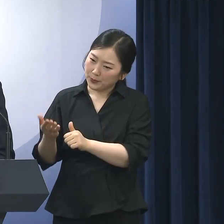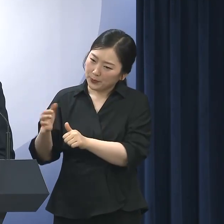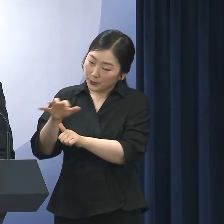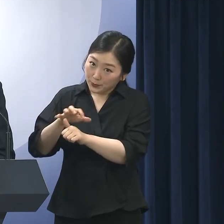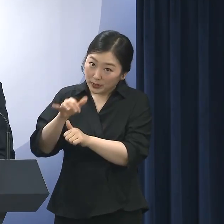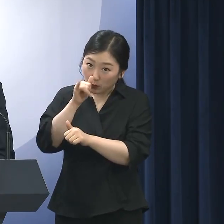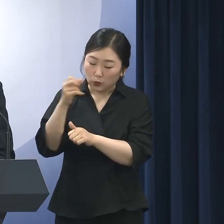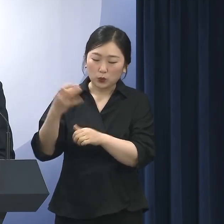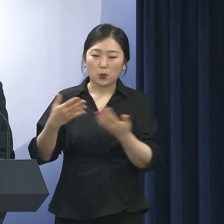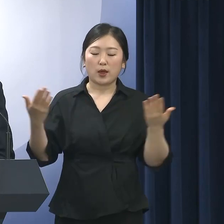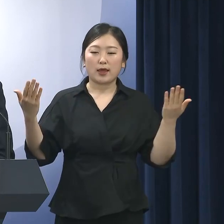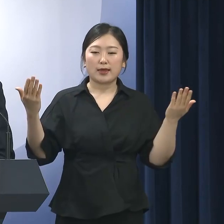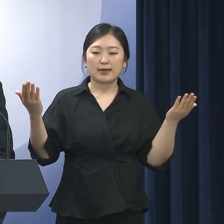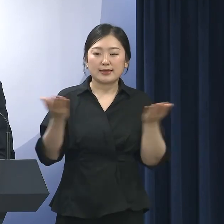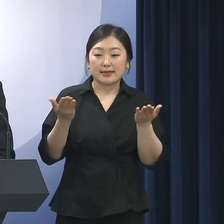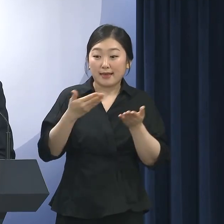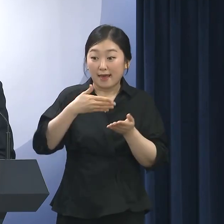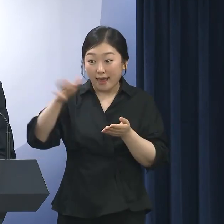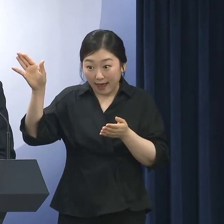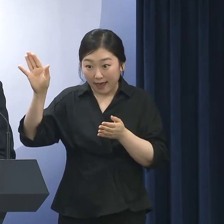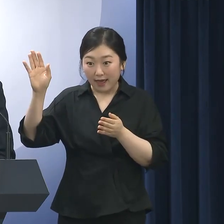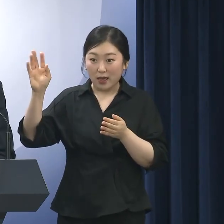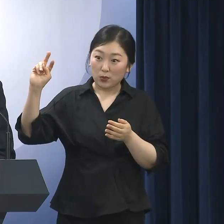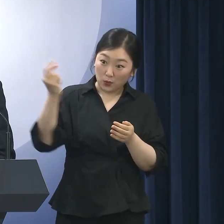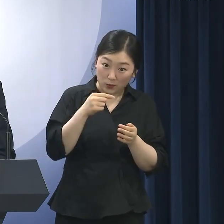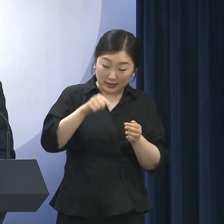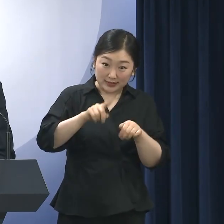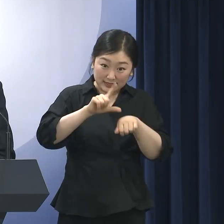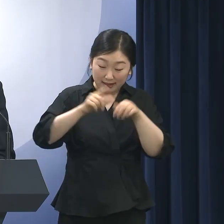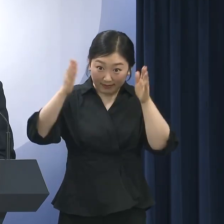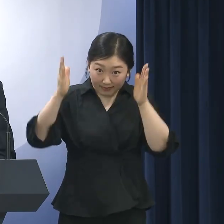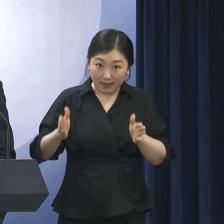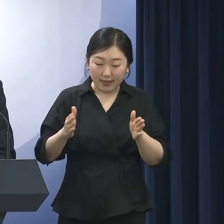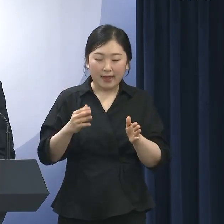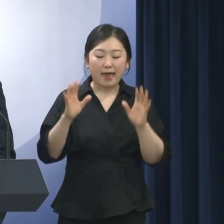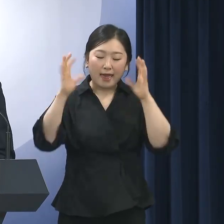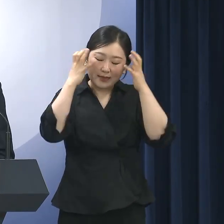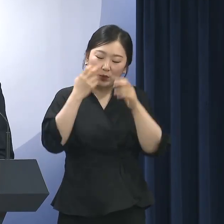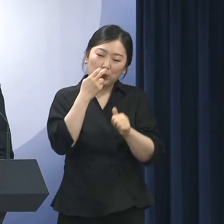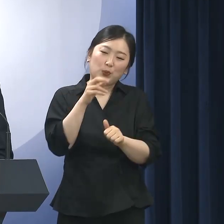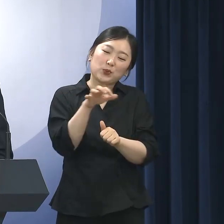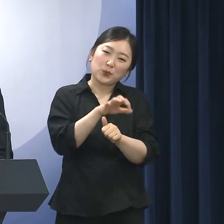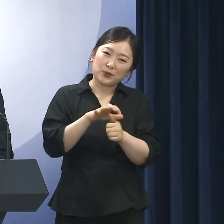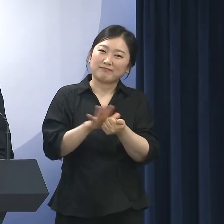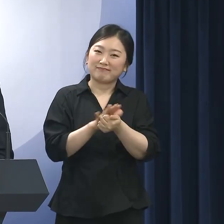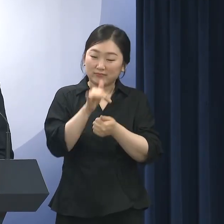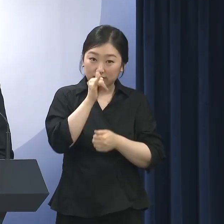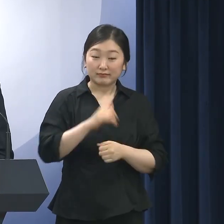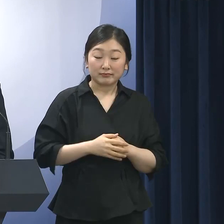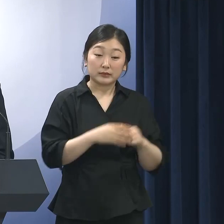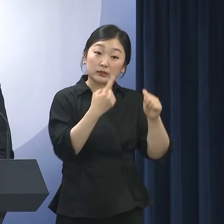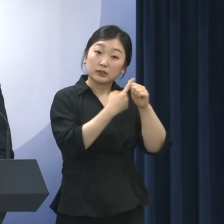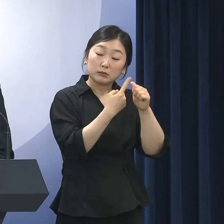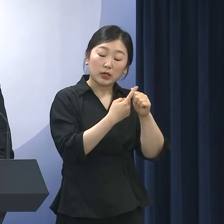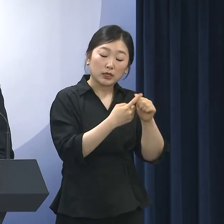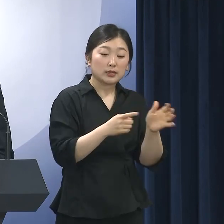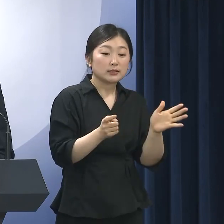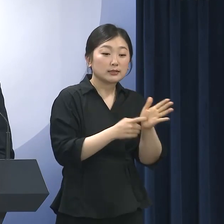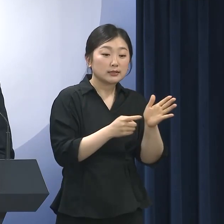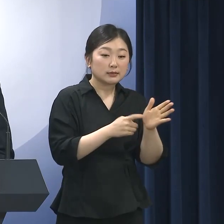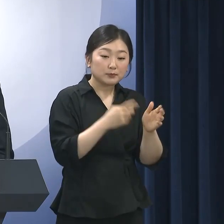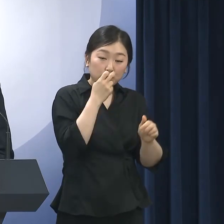아이 돌보미를 이렇게 더 도입하는 거라든지 그런 것이 있겠습니다. 첫 번째 긴급 돌봄 서비스는 이미 저희가